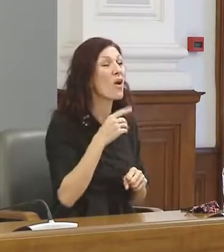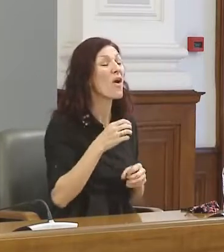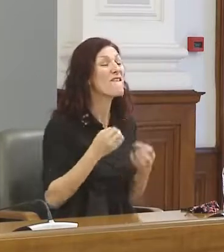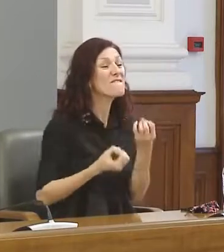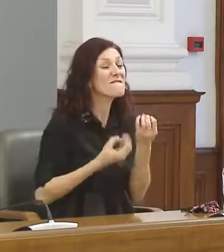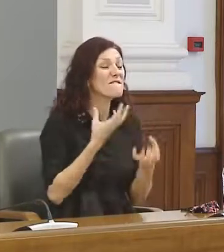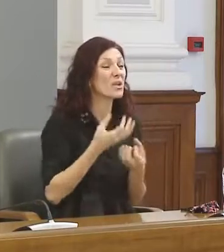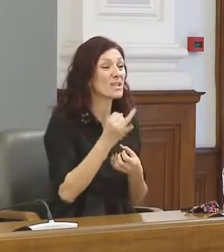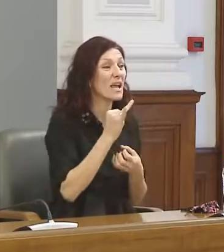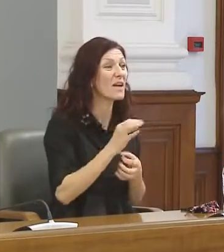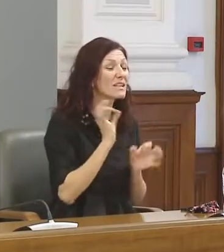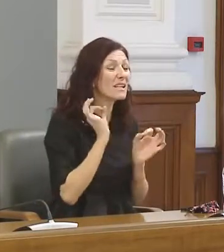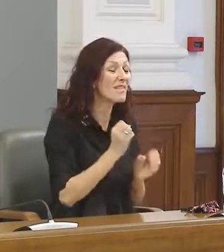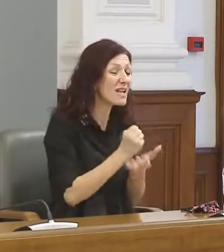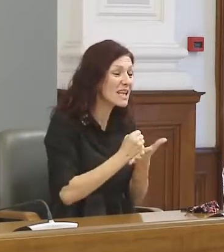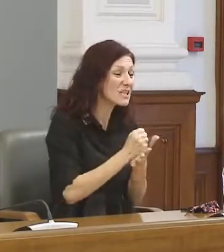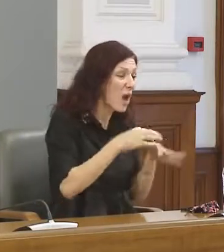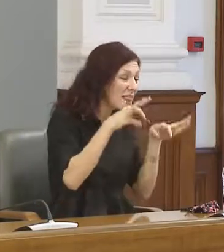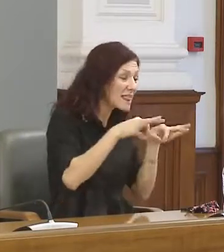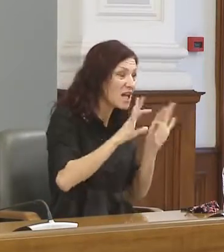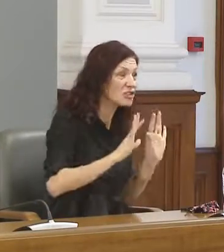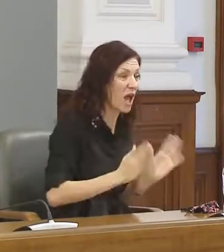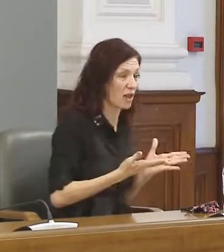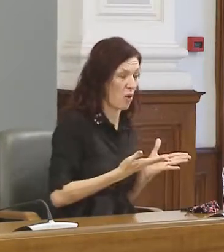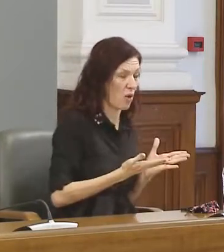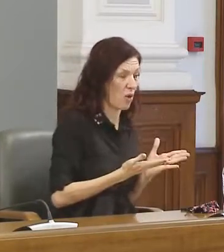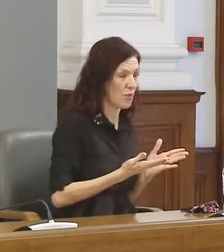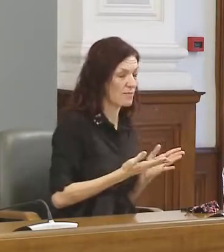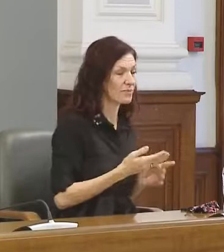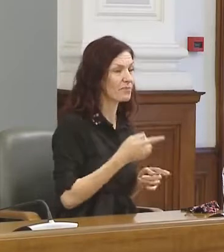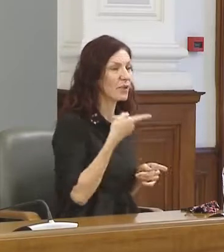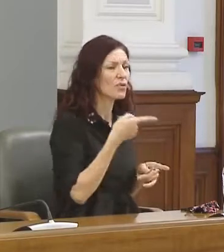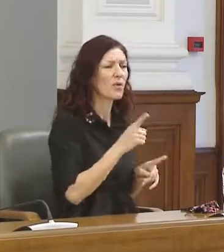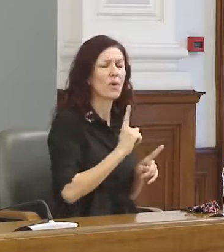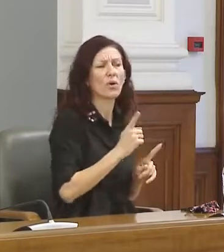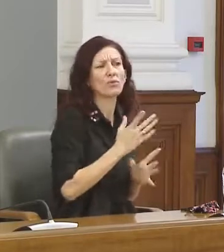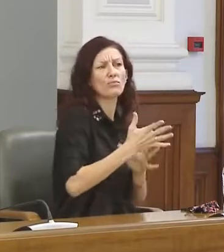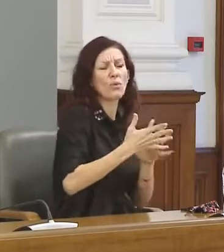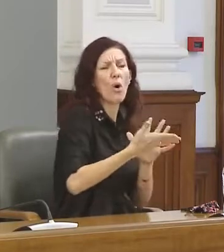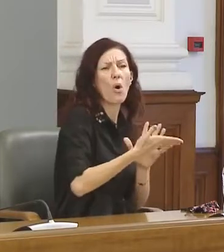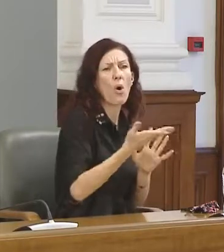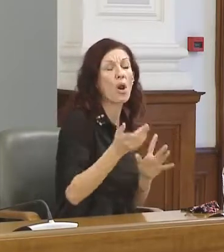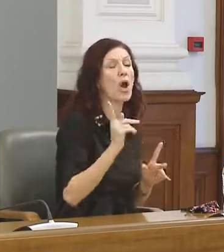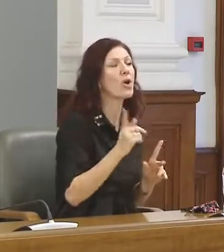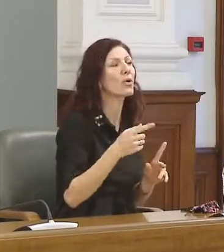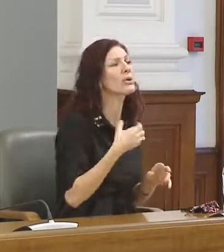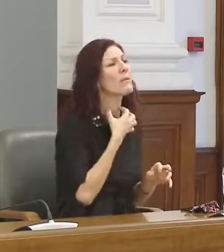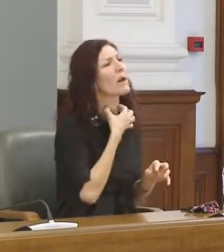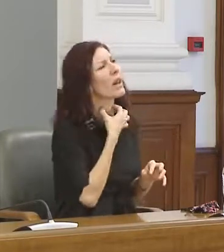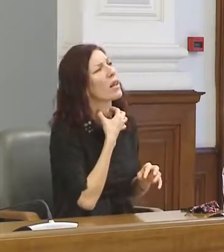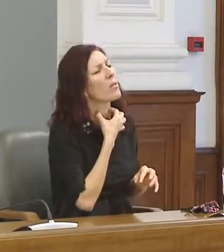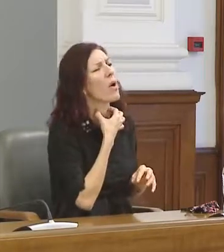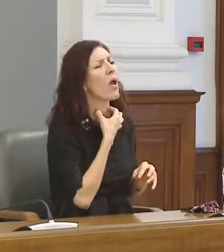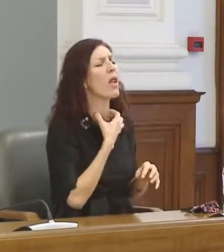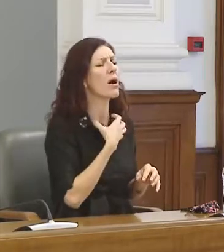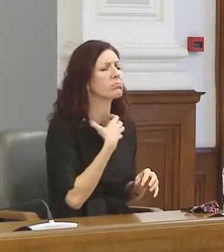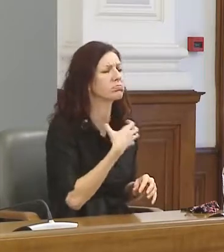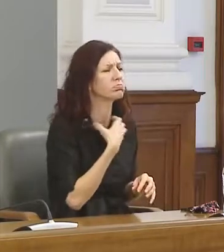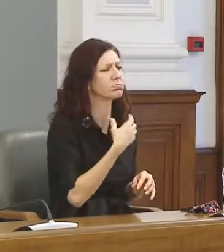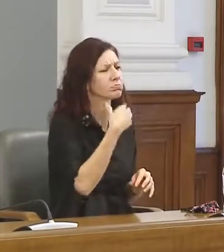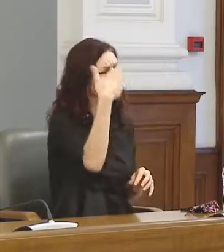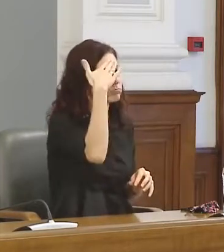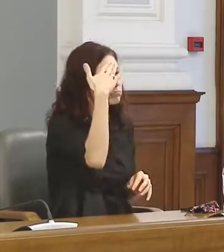трябва да се лекува в самото начало. И това, което сега доста хора, които имат гърлобол, кашлицата,